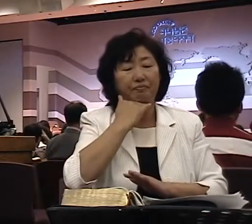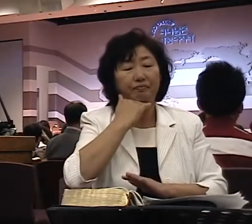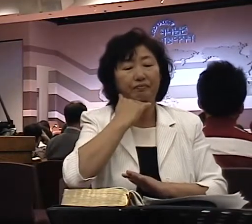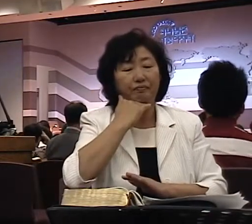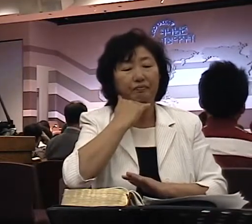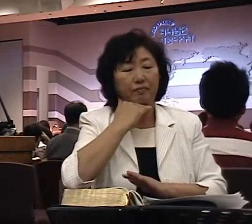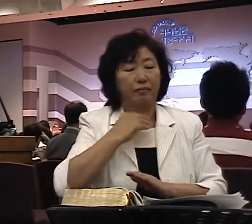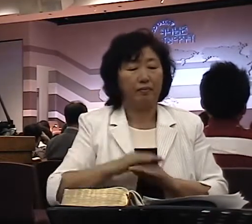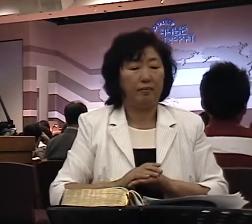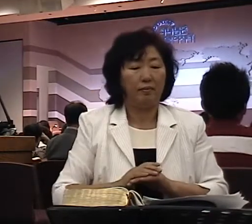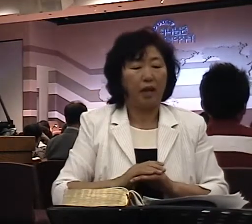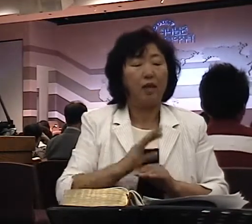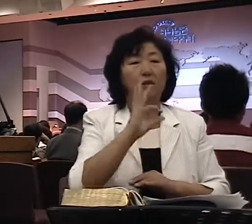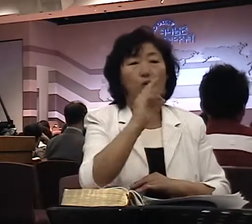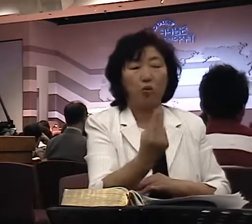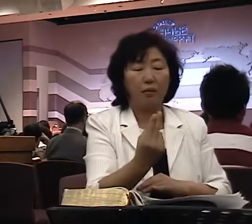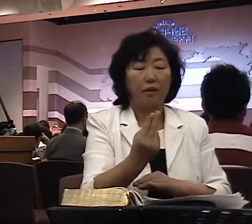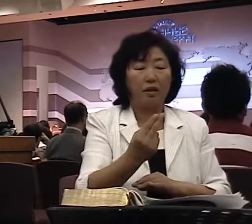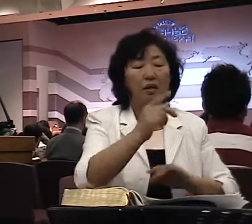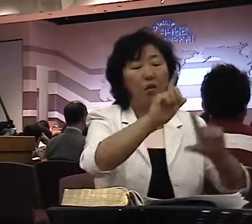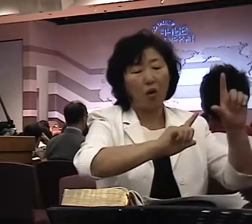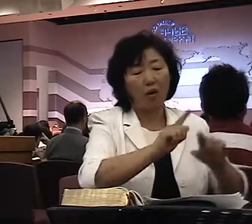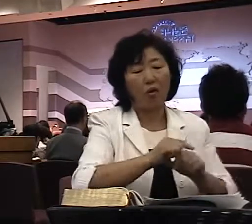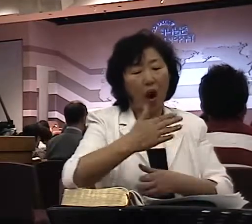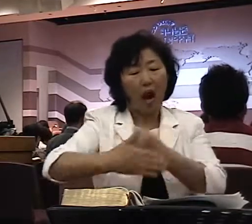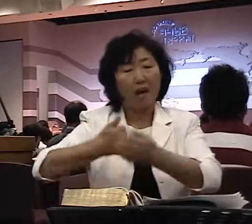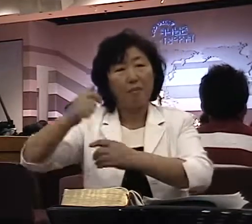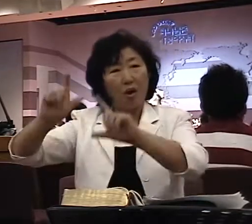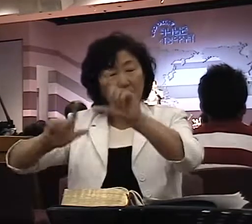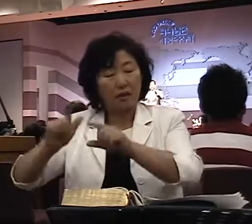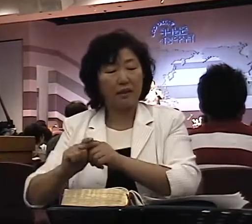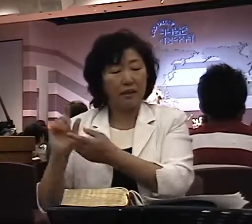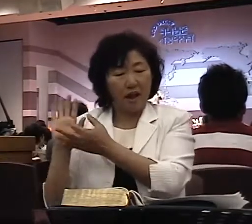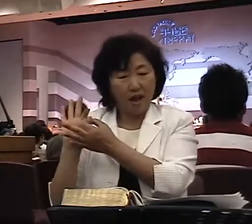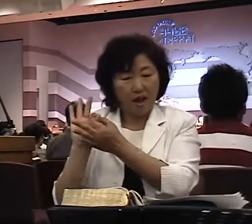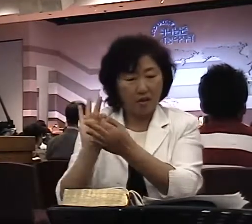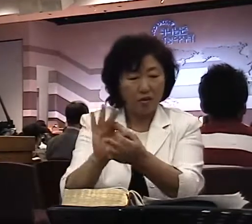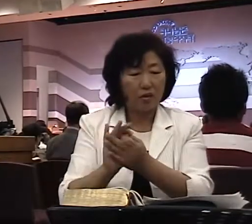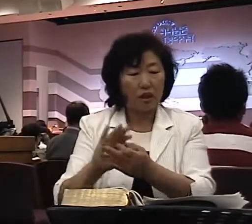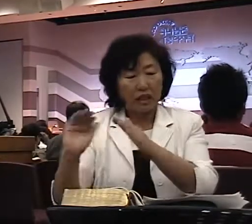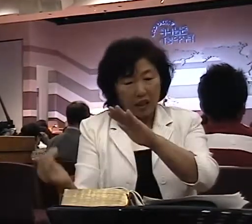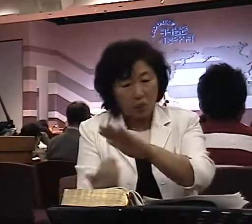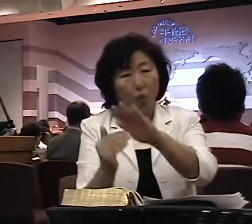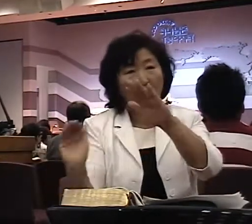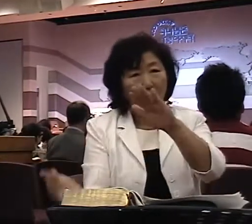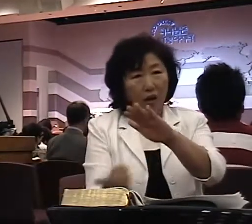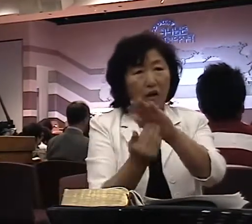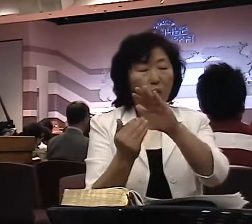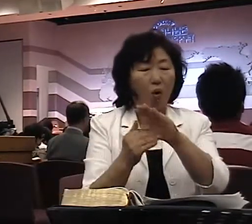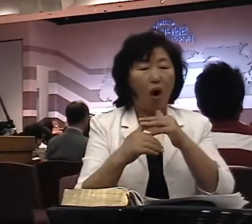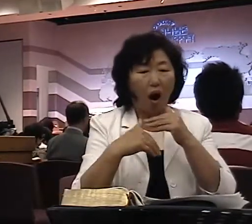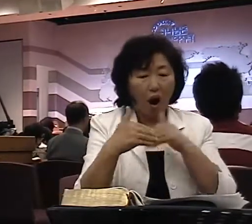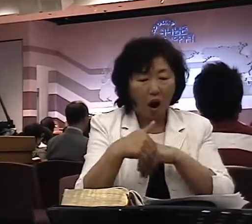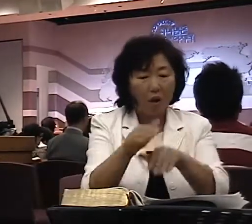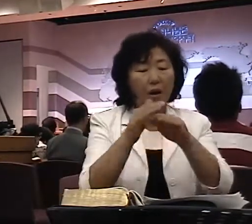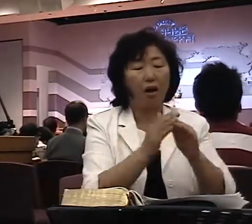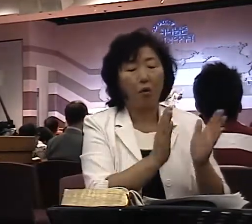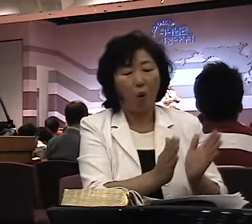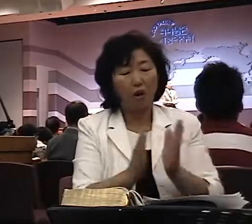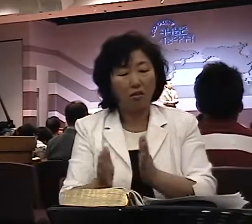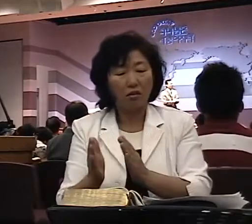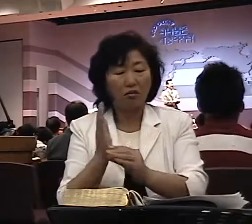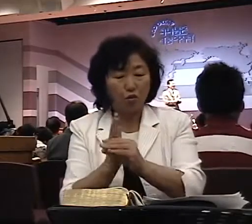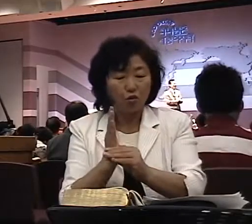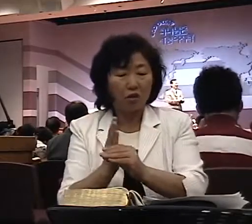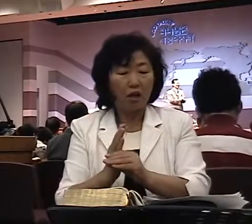그래서 요셉의 경우에 하나님의 형상을 계속 이루어가는 그러한 과정 가운데 하나님은 더 많은